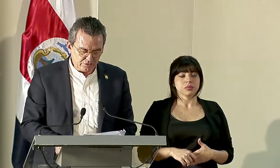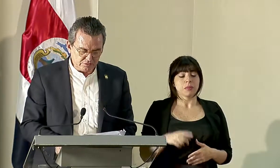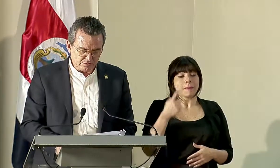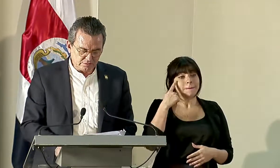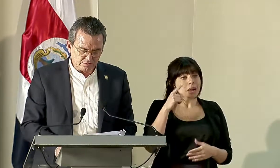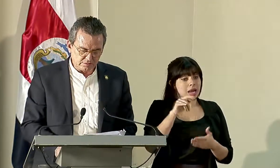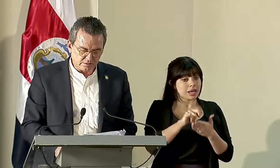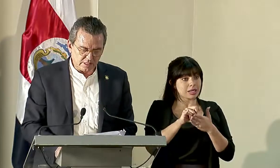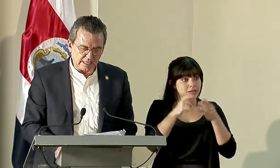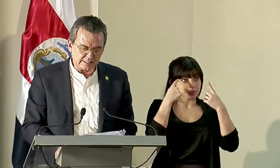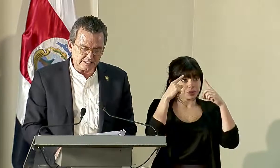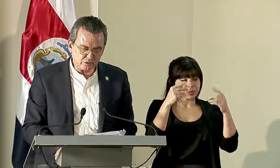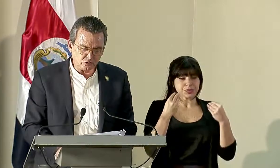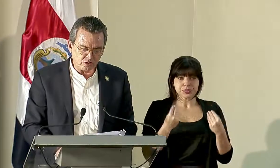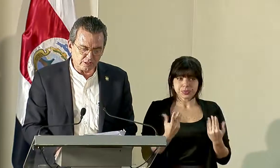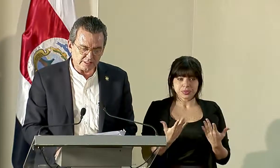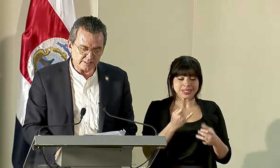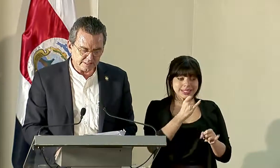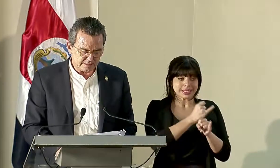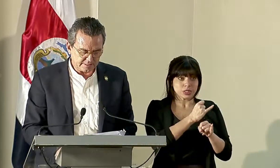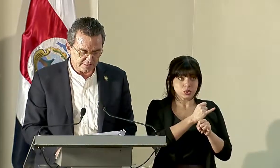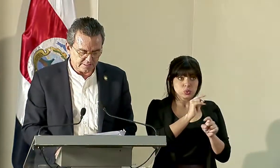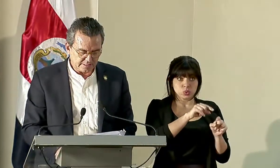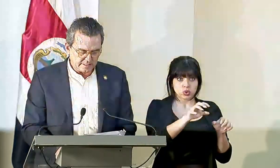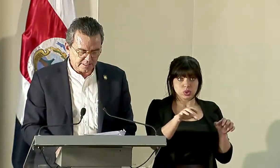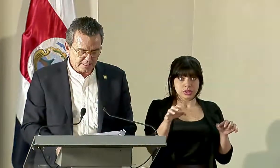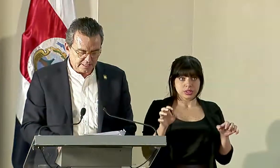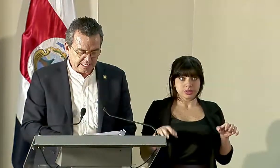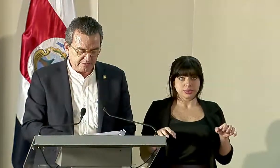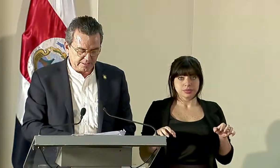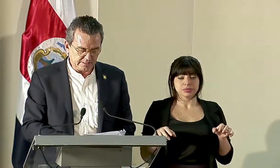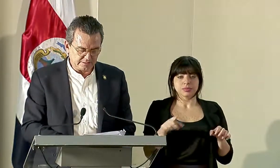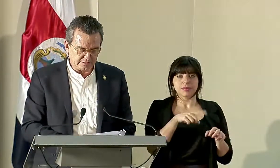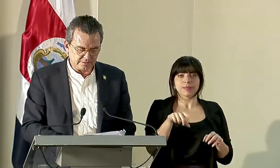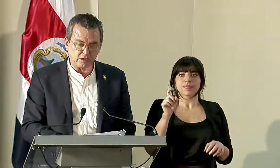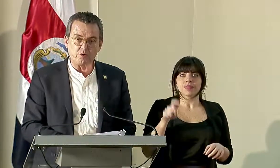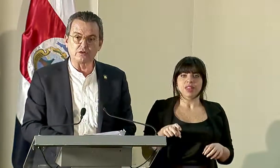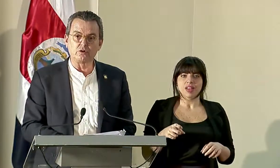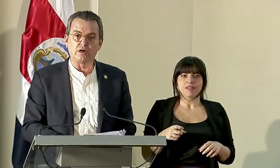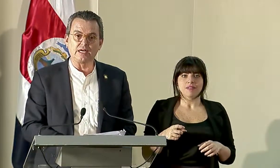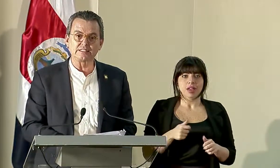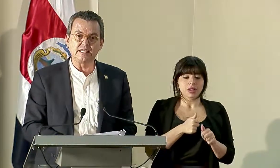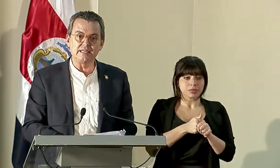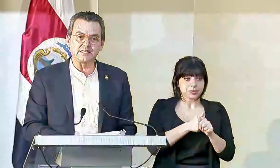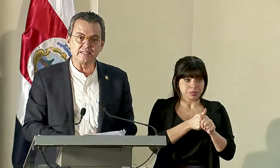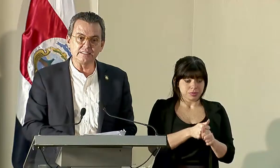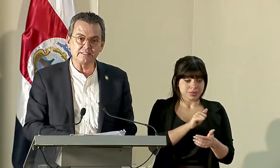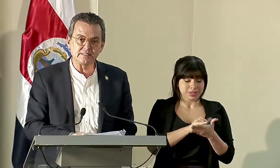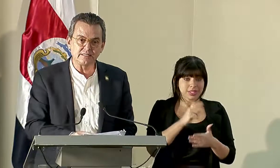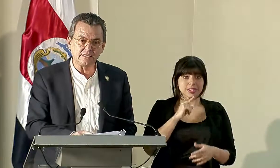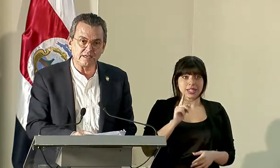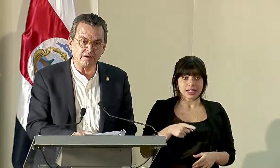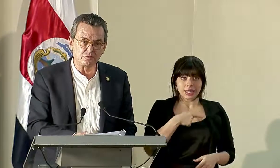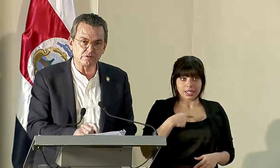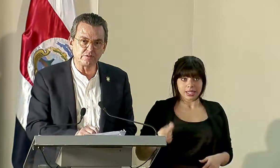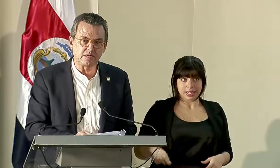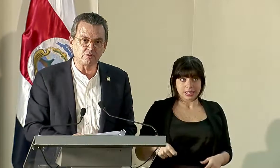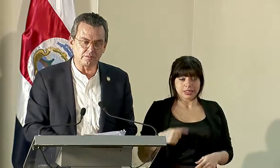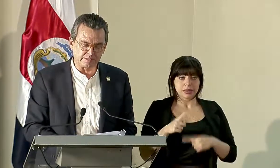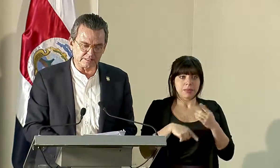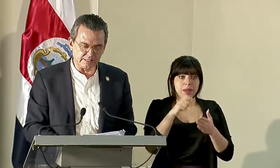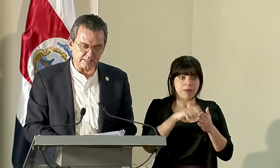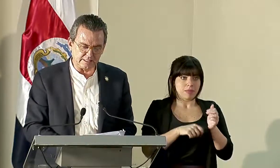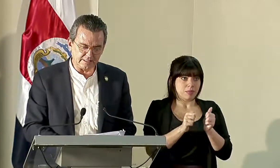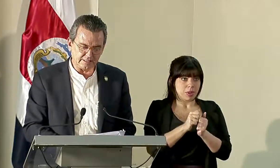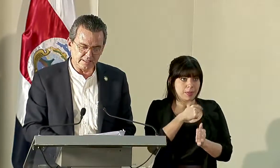Para ello, las instituciones deben, de acuerdo a esta directriz que vamos a firmar